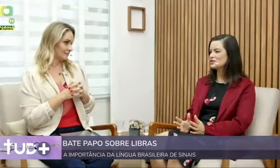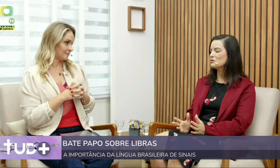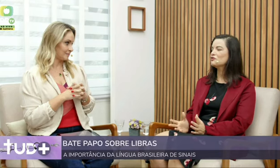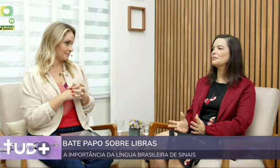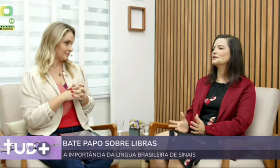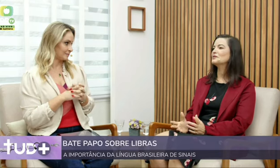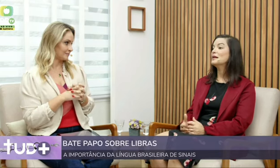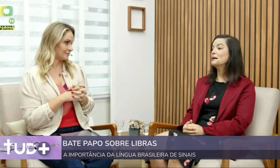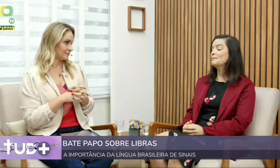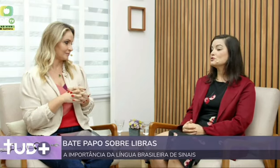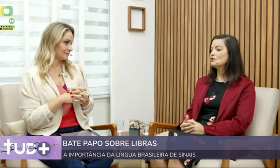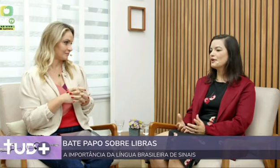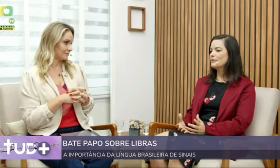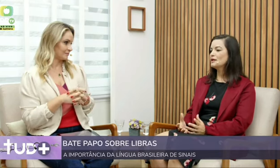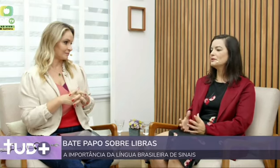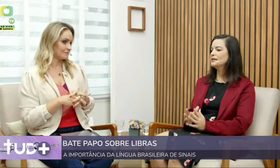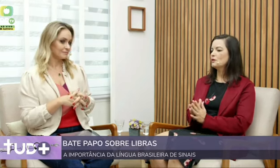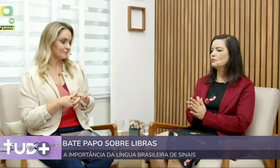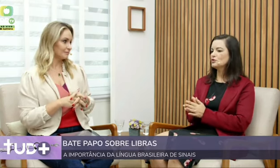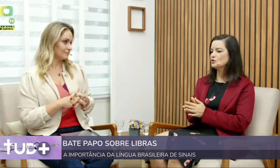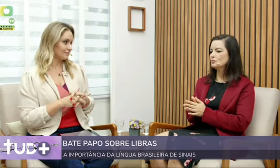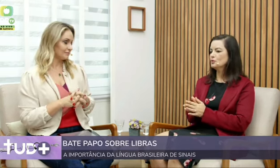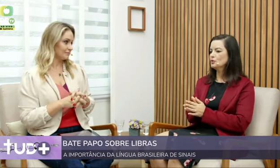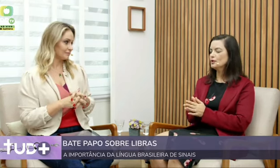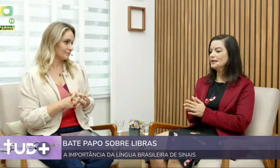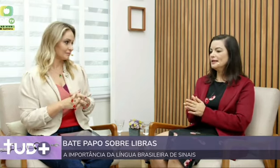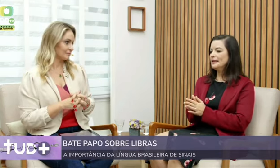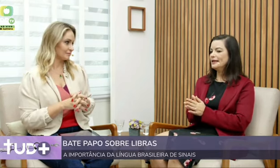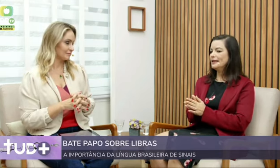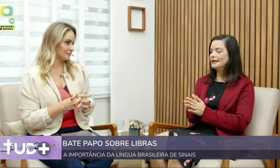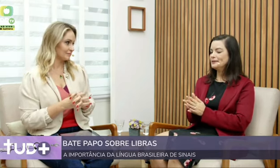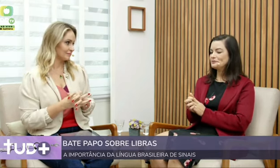já com o alfabeto. Mas o alfabeto, ele é composto por...